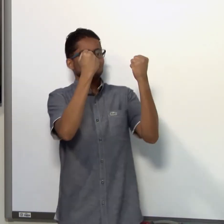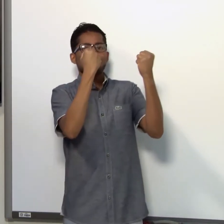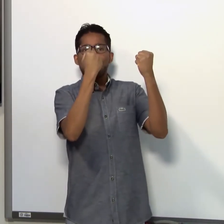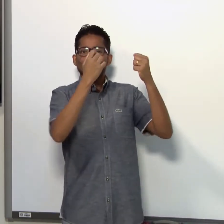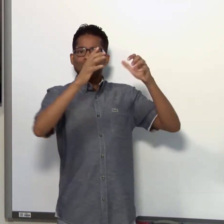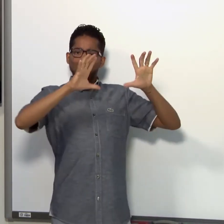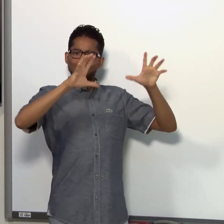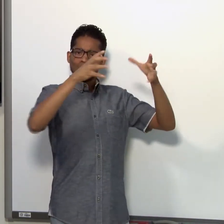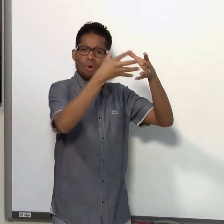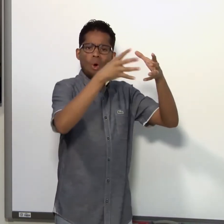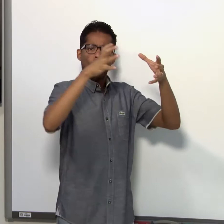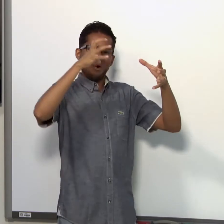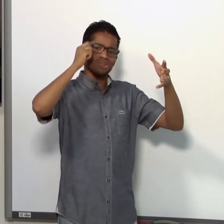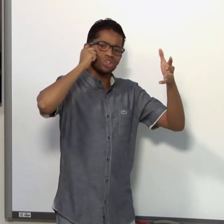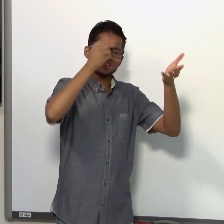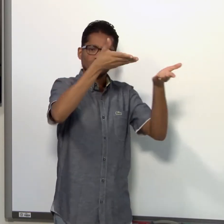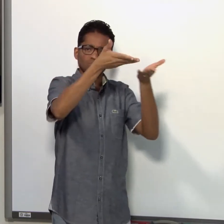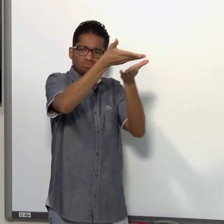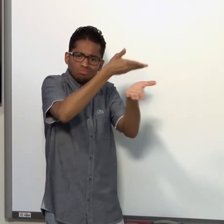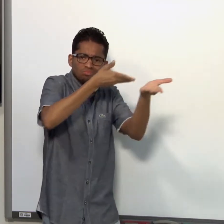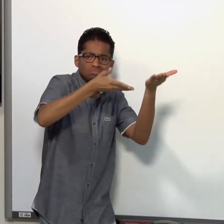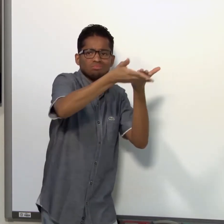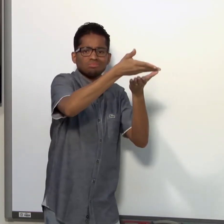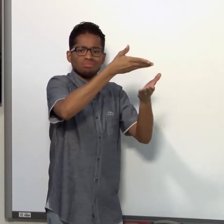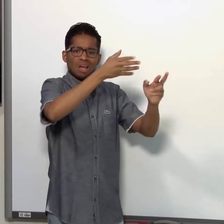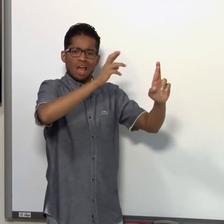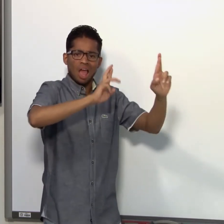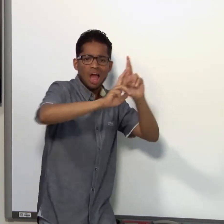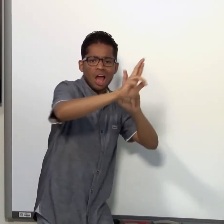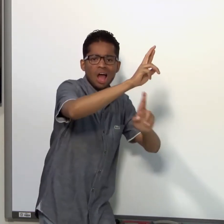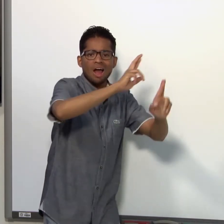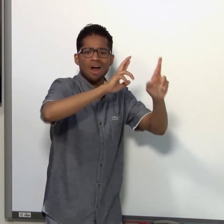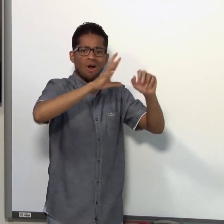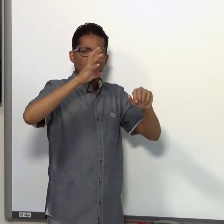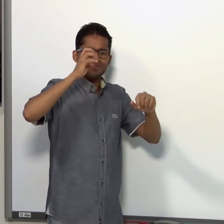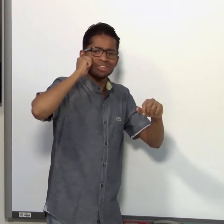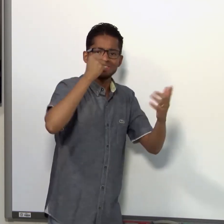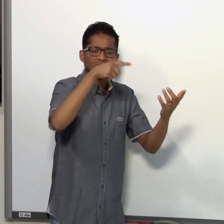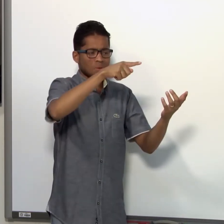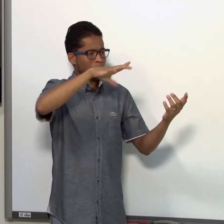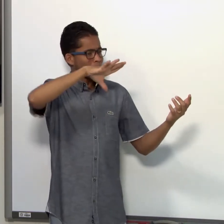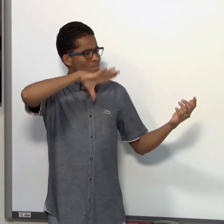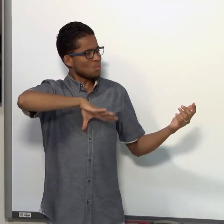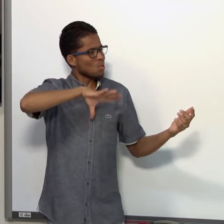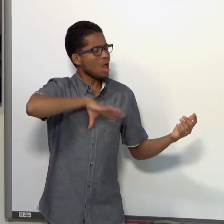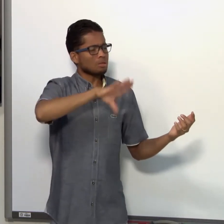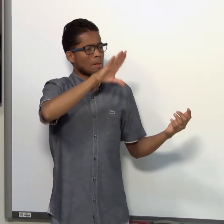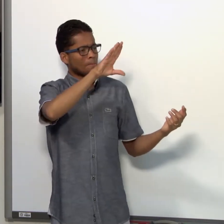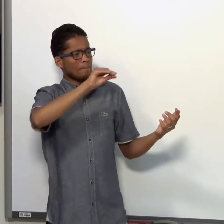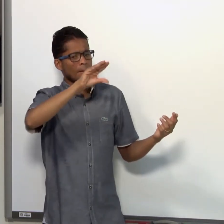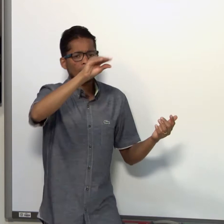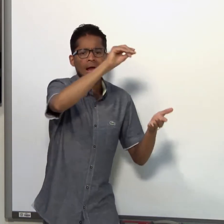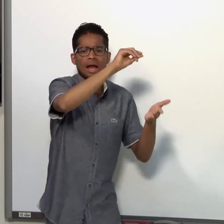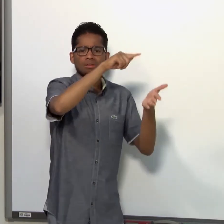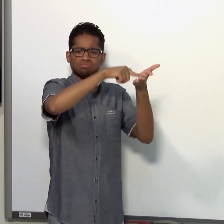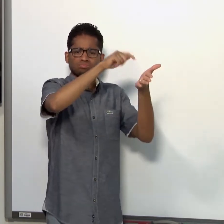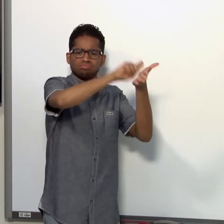O que mais ocorre é as relações entre ouvintes, o uso da língua portuguesa, da língua